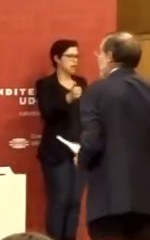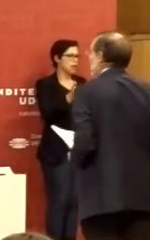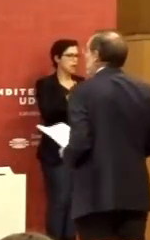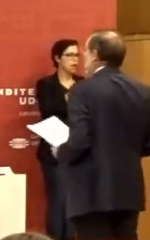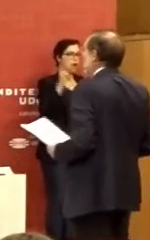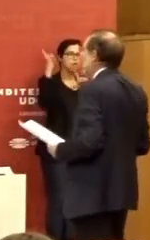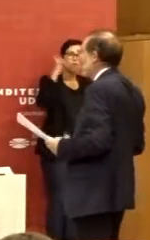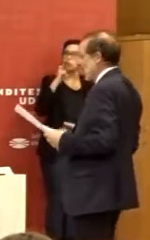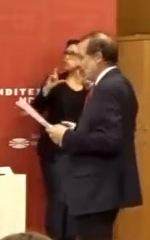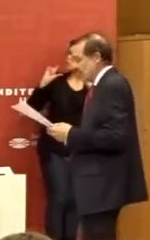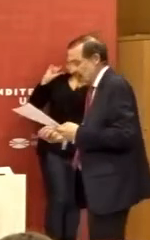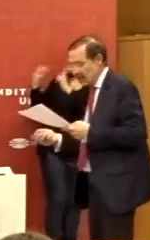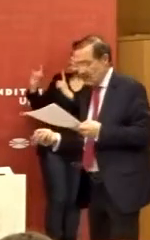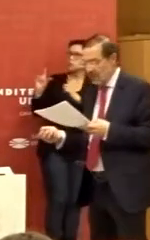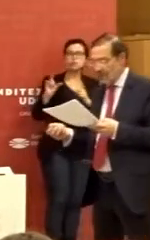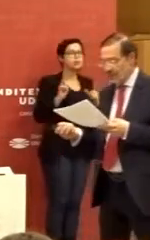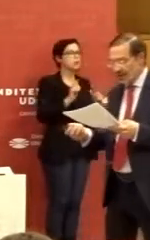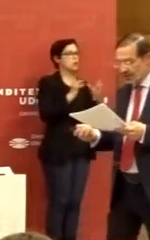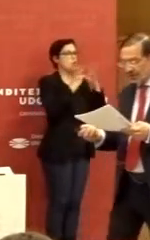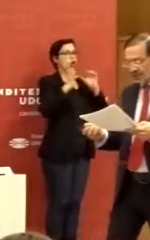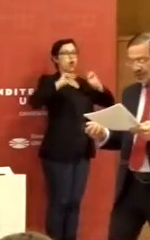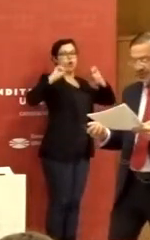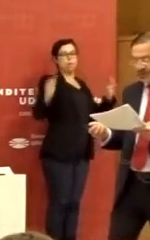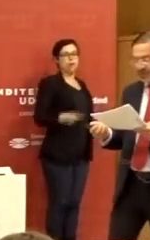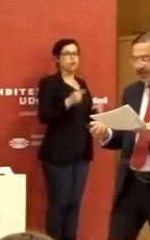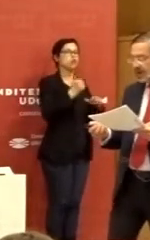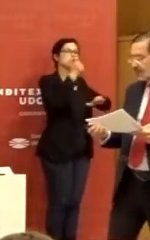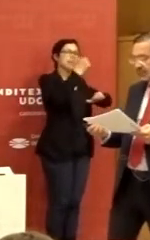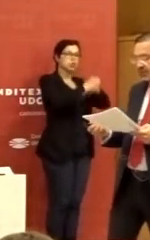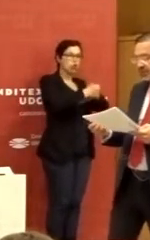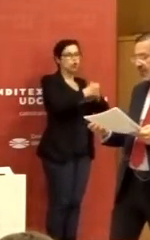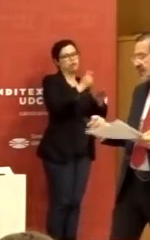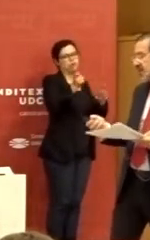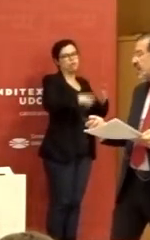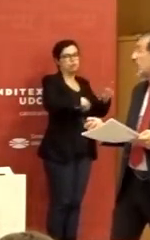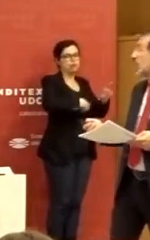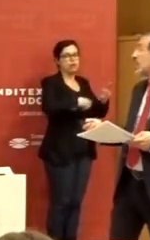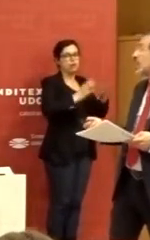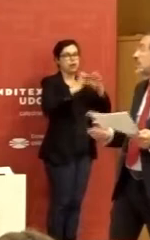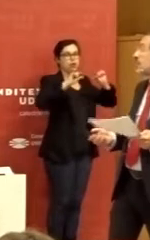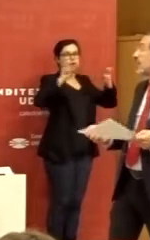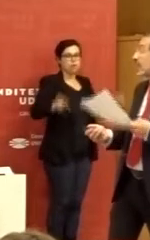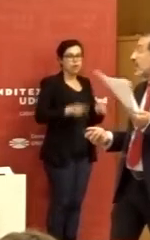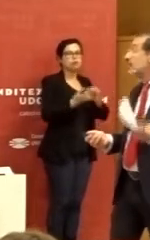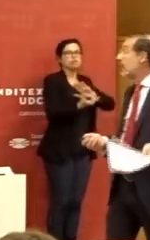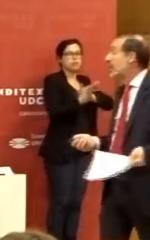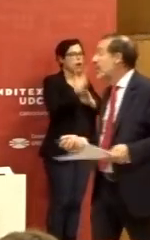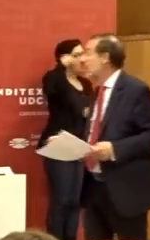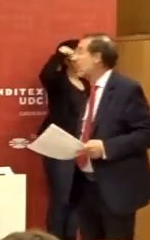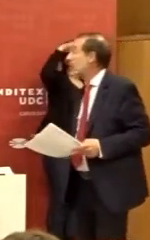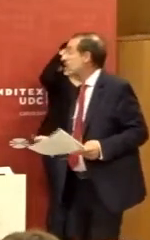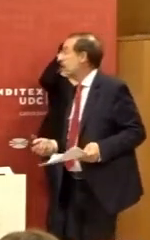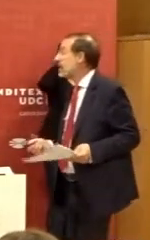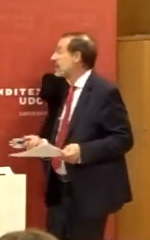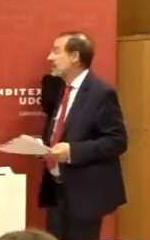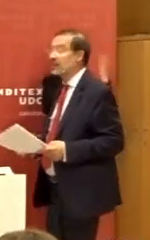esa foto recoge el momento de la firma del convenio con el rector de nuestra universidad, pusimos en marcha la cátedra de discapacidad y